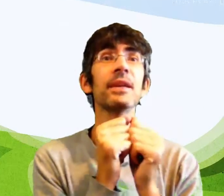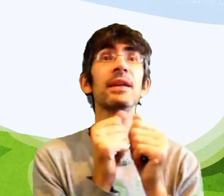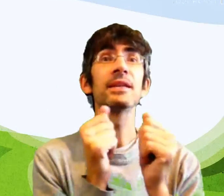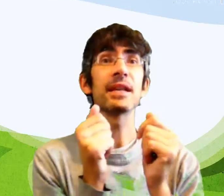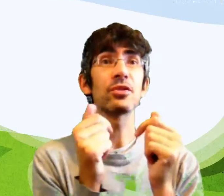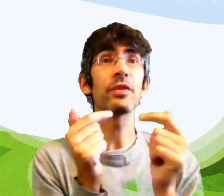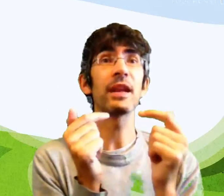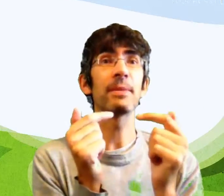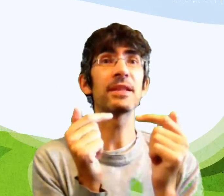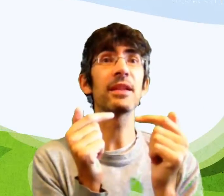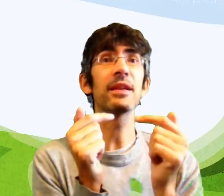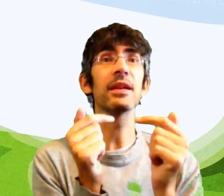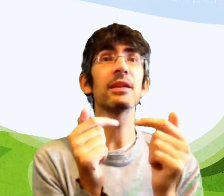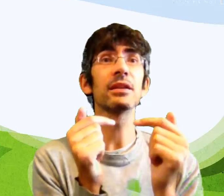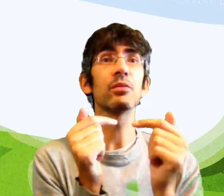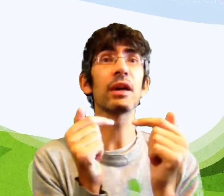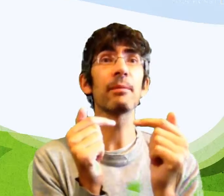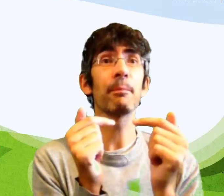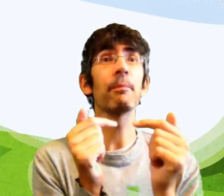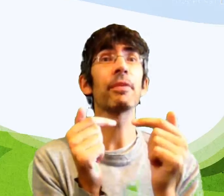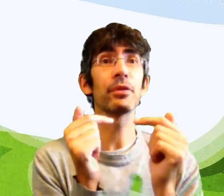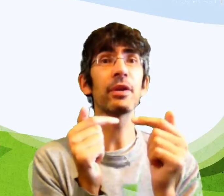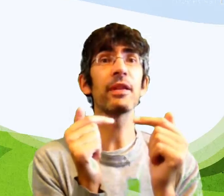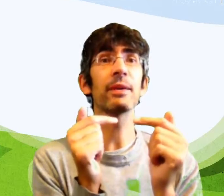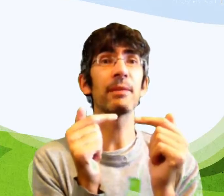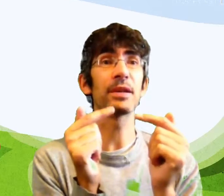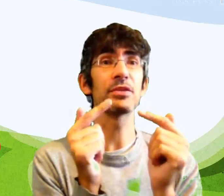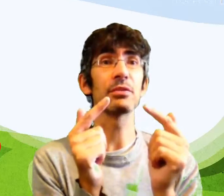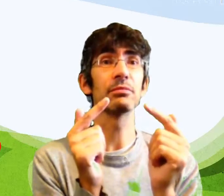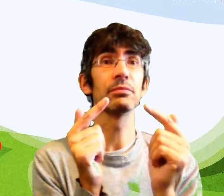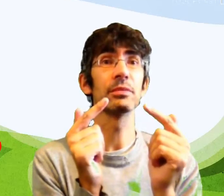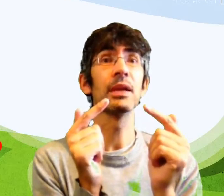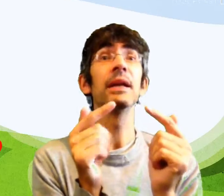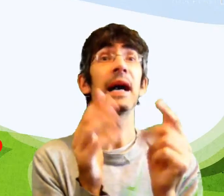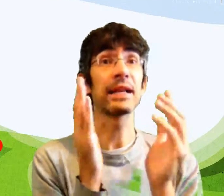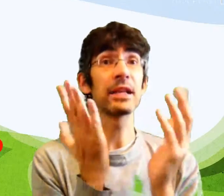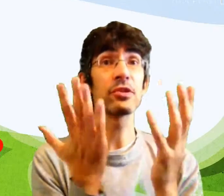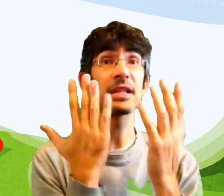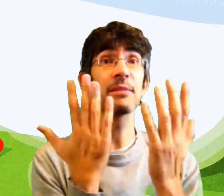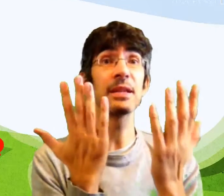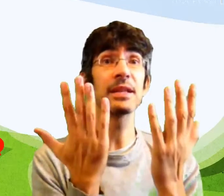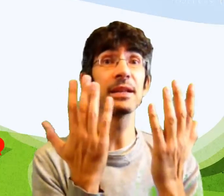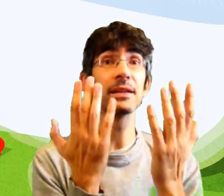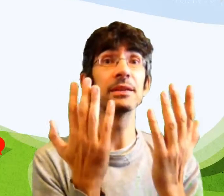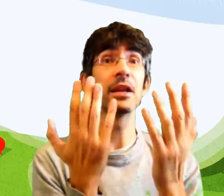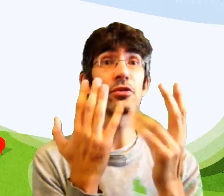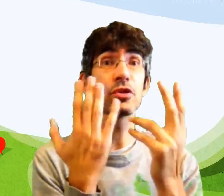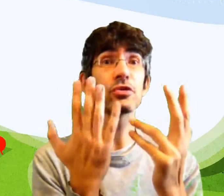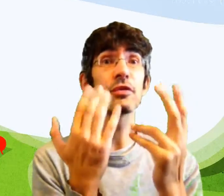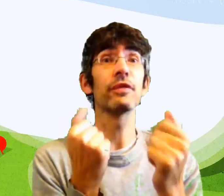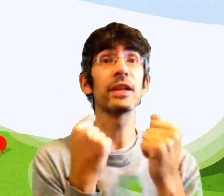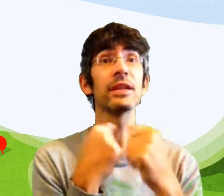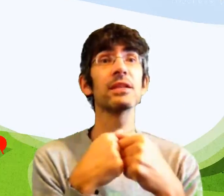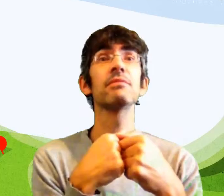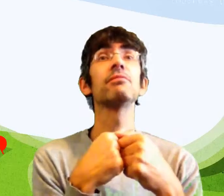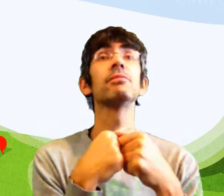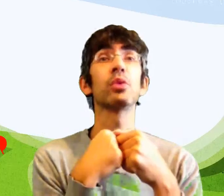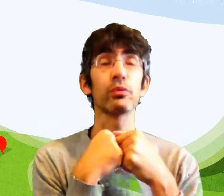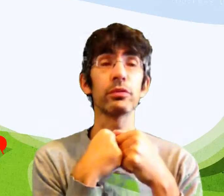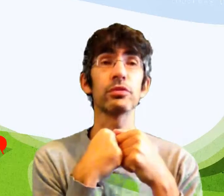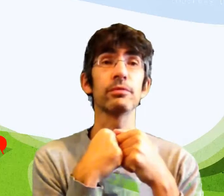Normalmente se asocia la presencia de una zona de baja presión aquí vemos una esquema de los dos